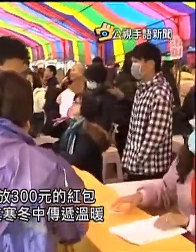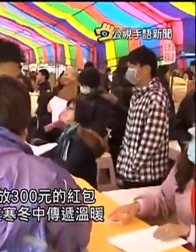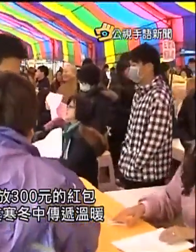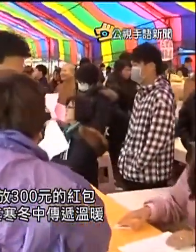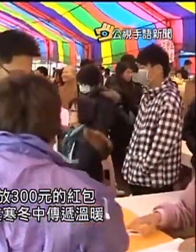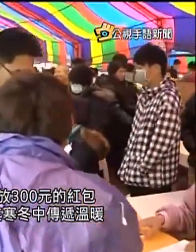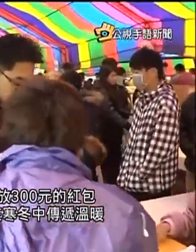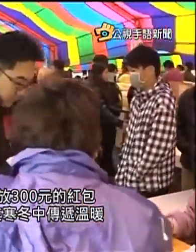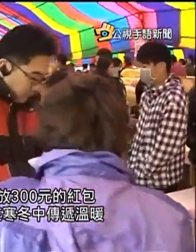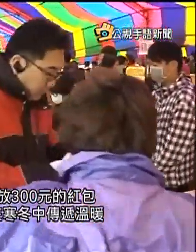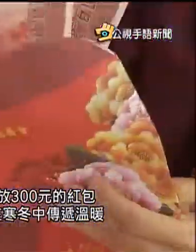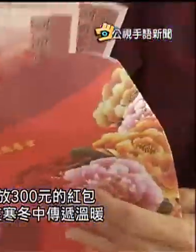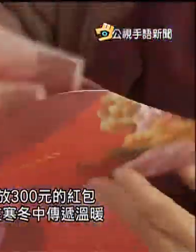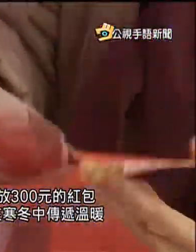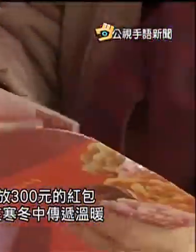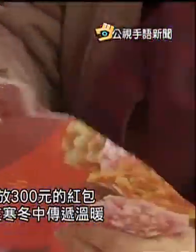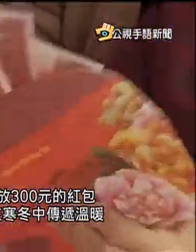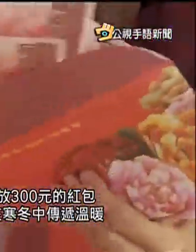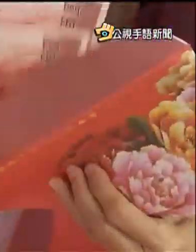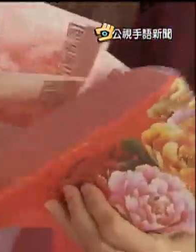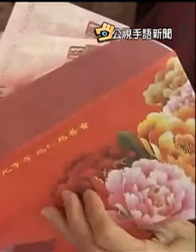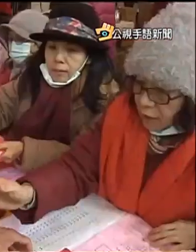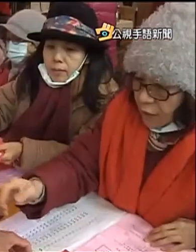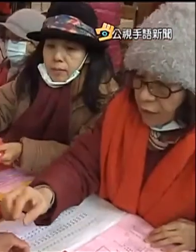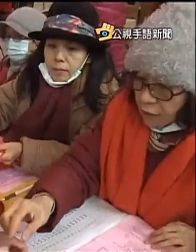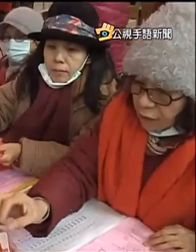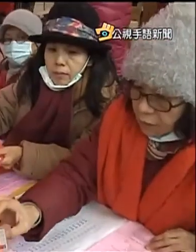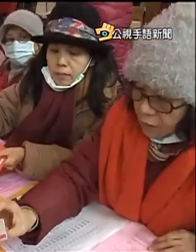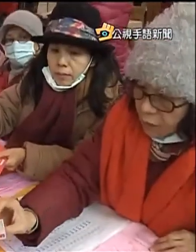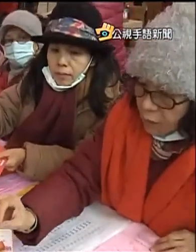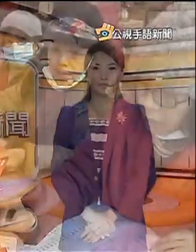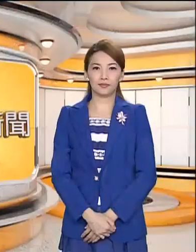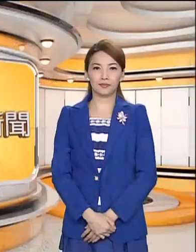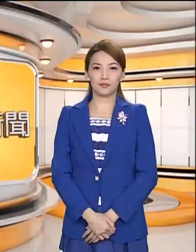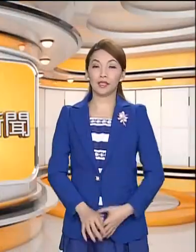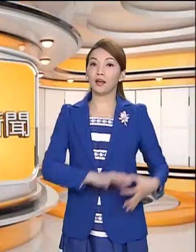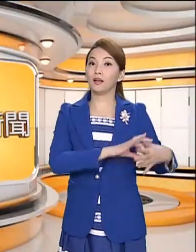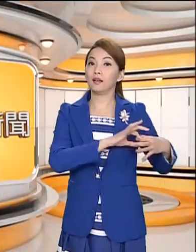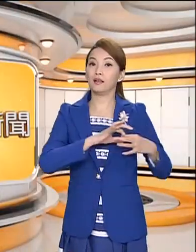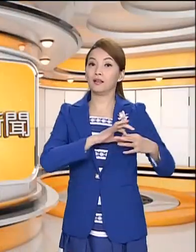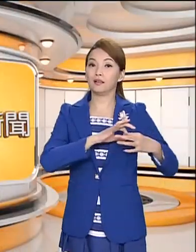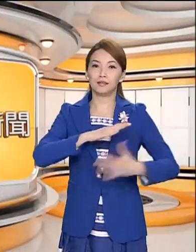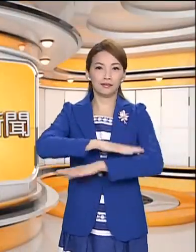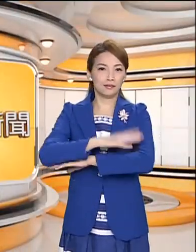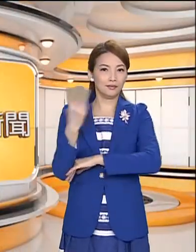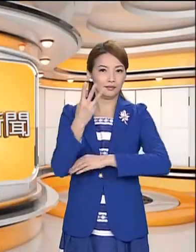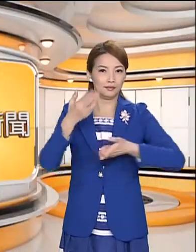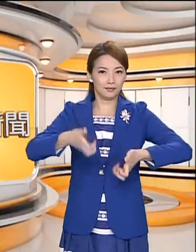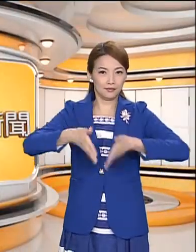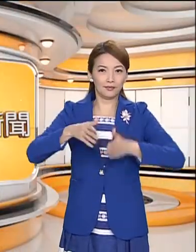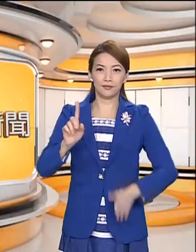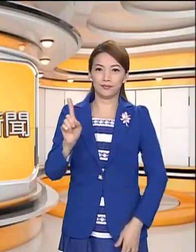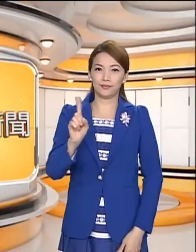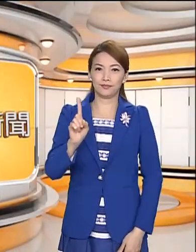希望在寒冬中传递温暖。记者综合报道。 在关心各大报的头条焦